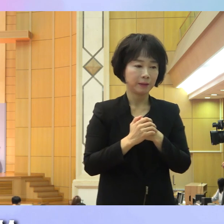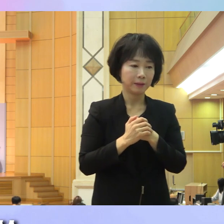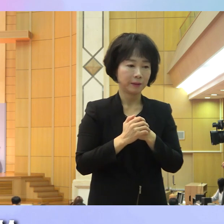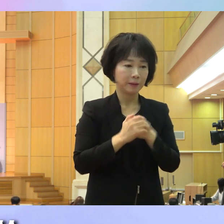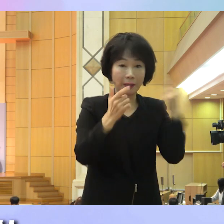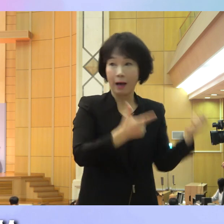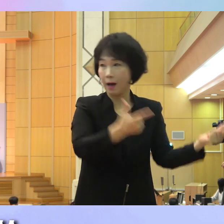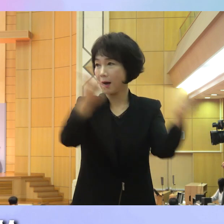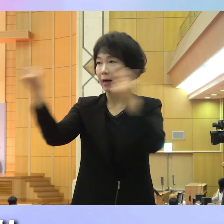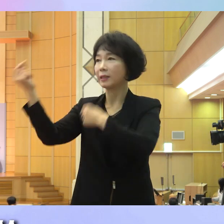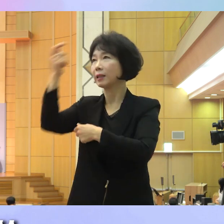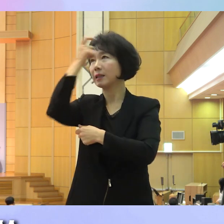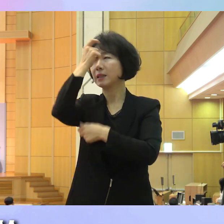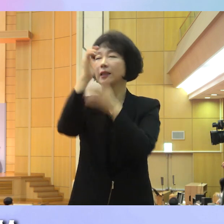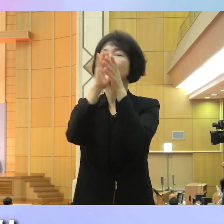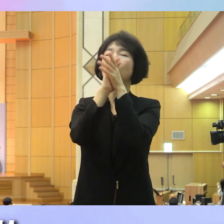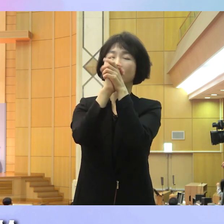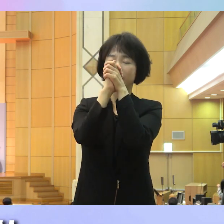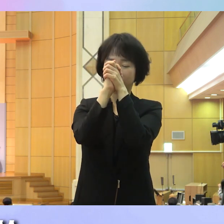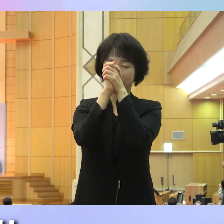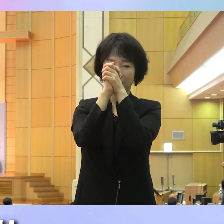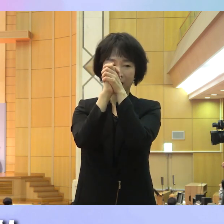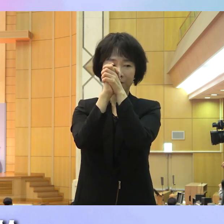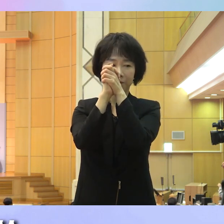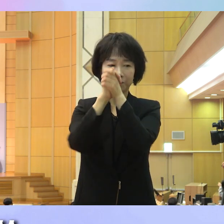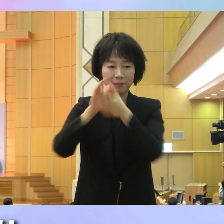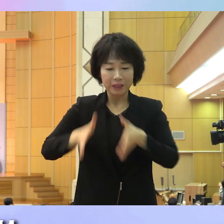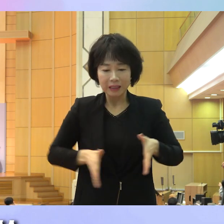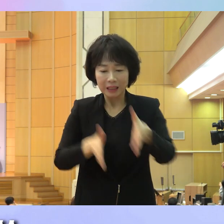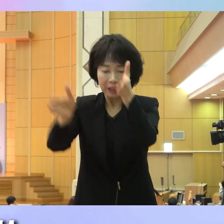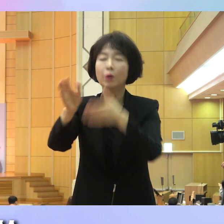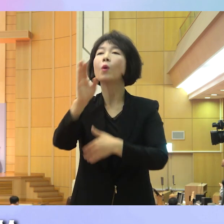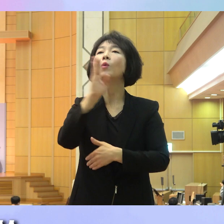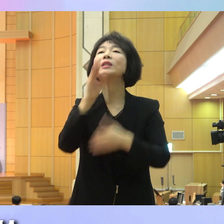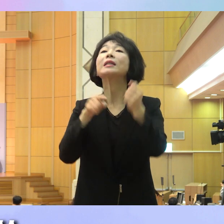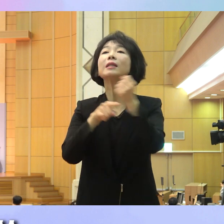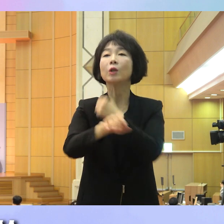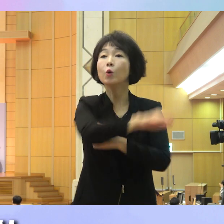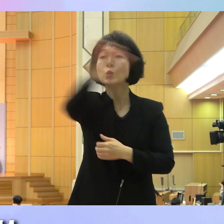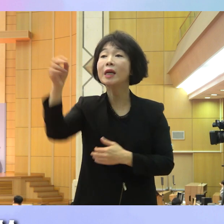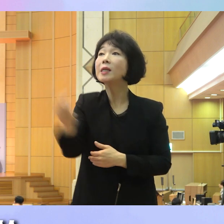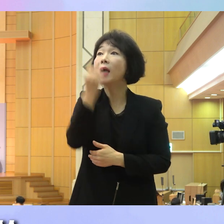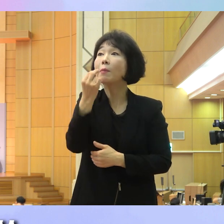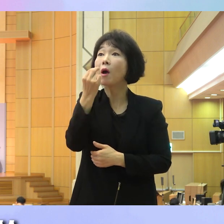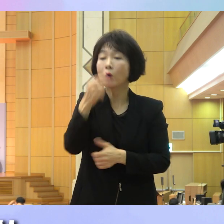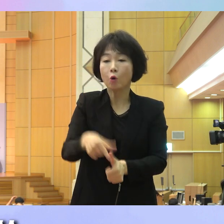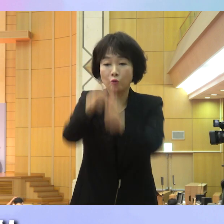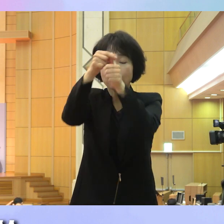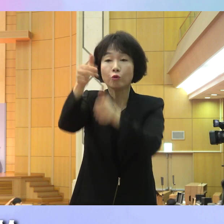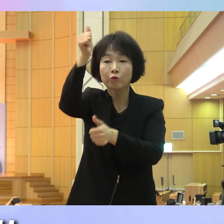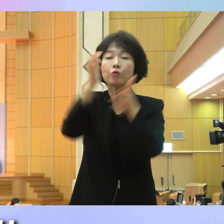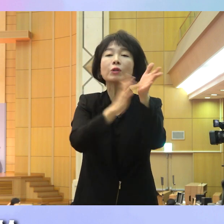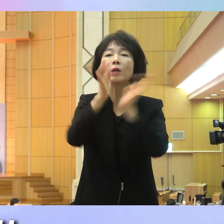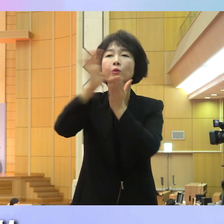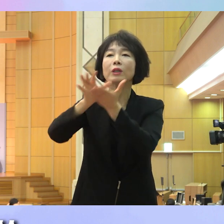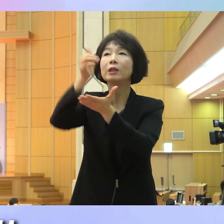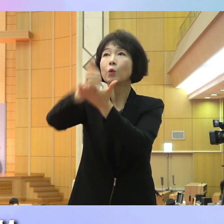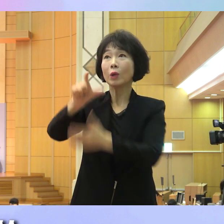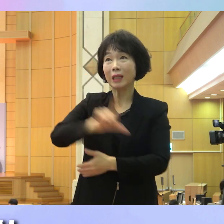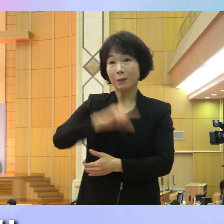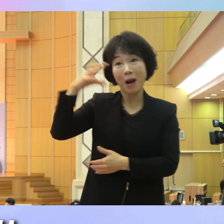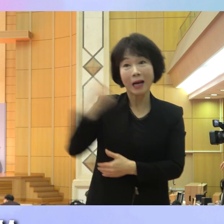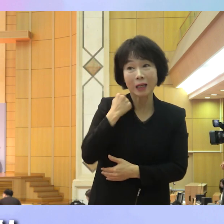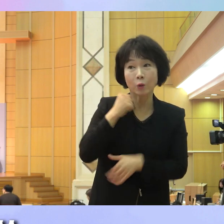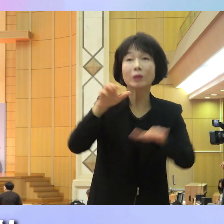다 함께 기도드리겠습니다. 길이요 진리요 우리들의 생명의 구원자이신 예수 그리스도